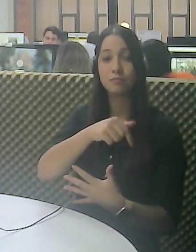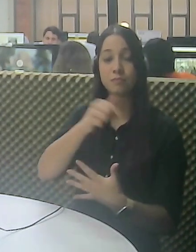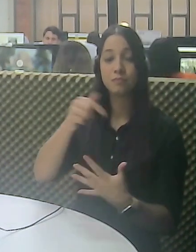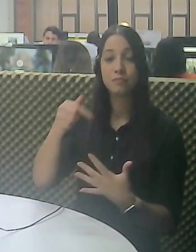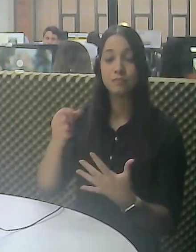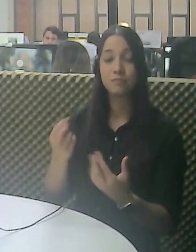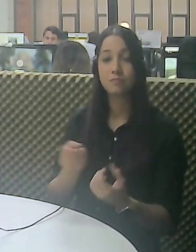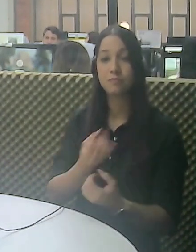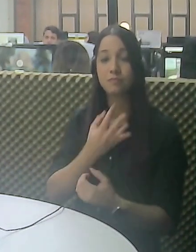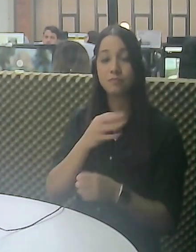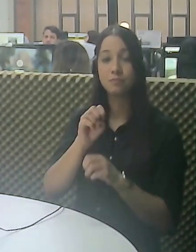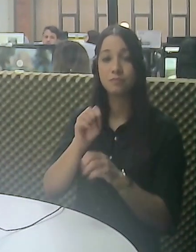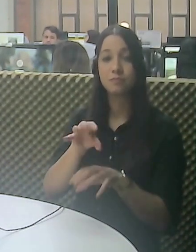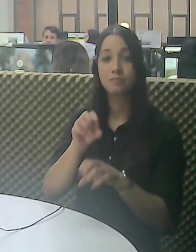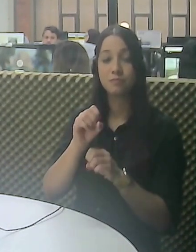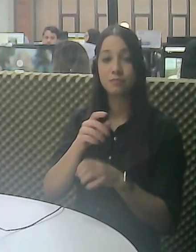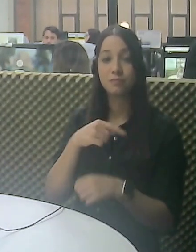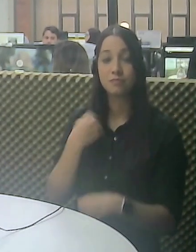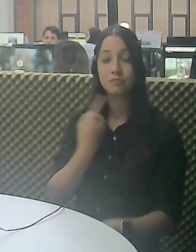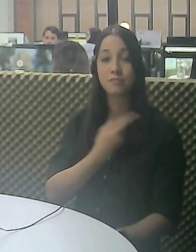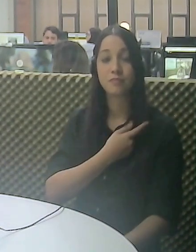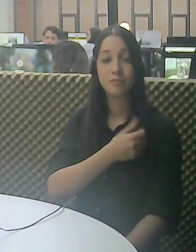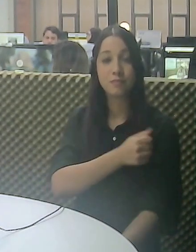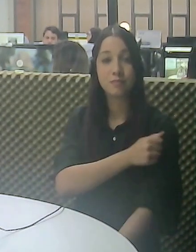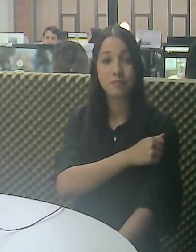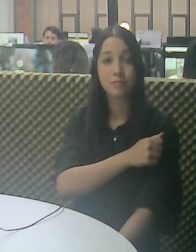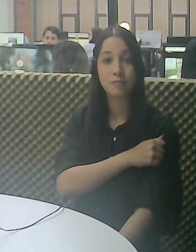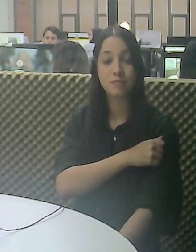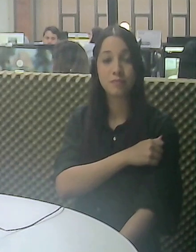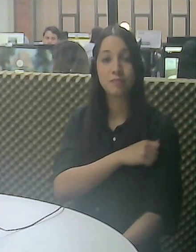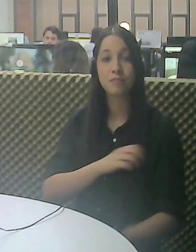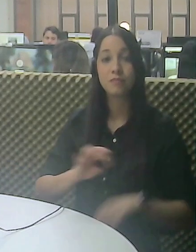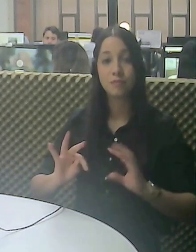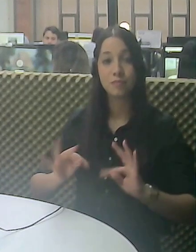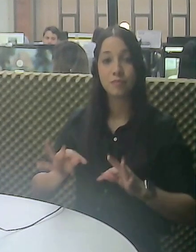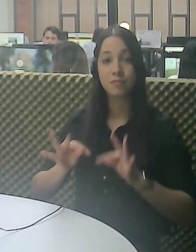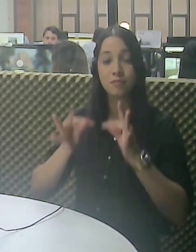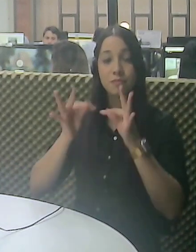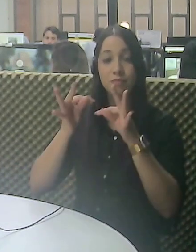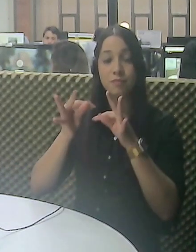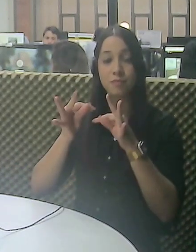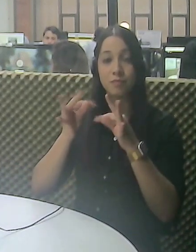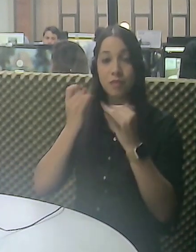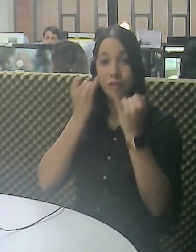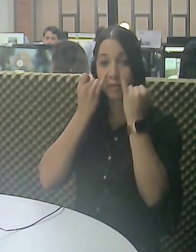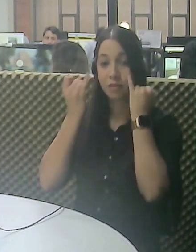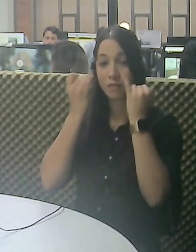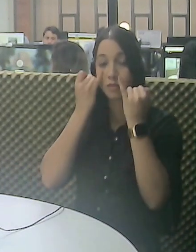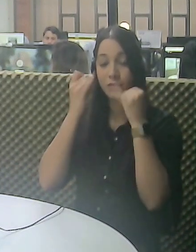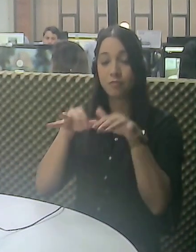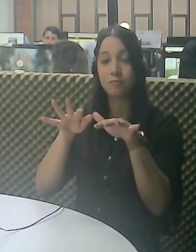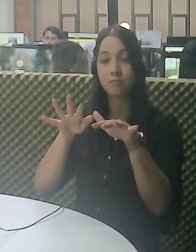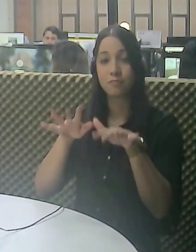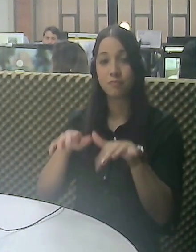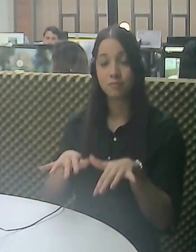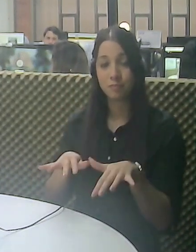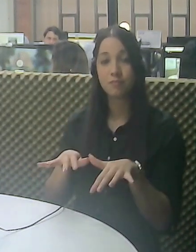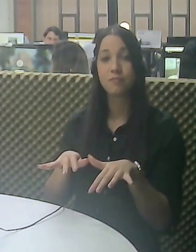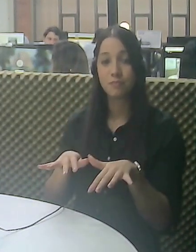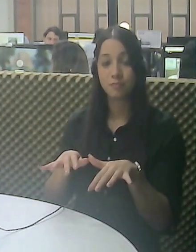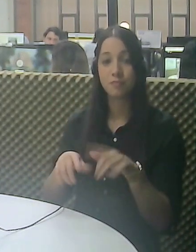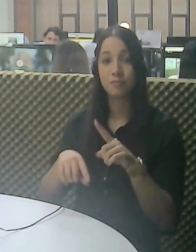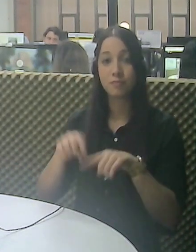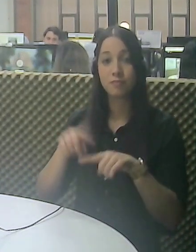ensinos que ensinam os nossos alunos. As inovações de tecnologia, de informação, de informática, de